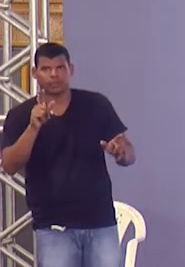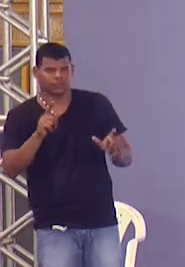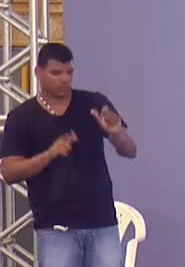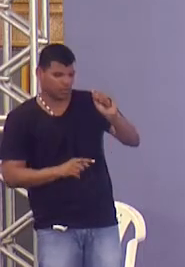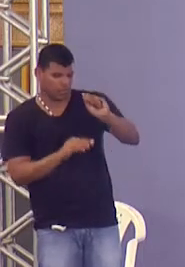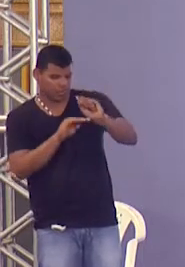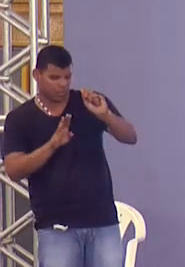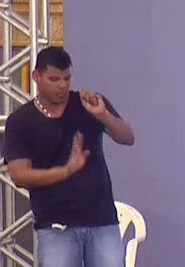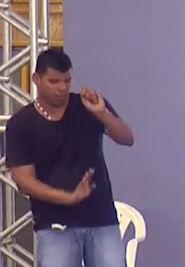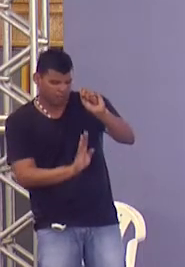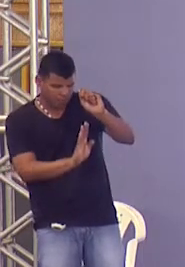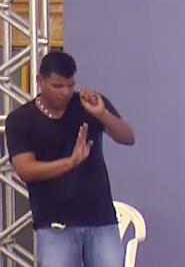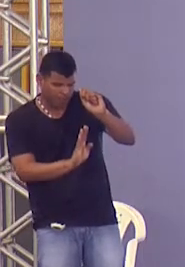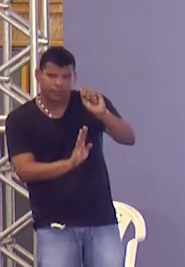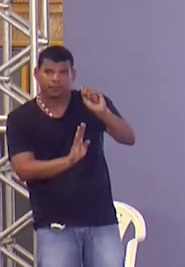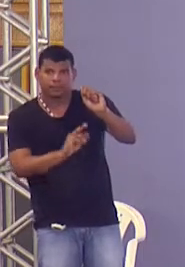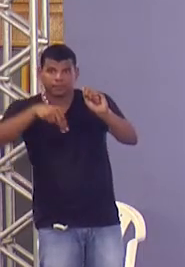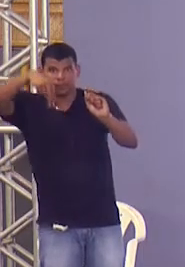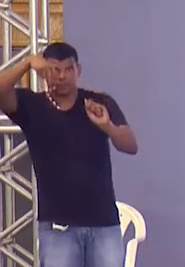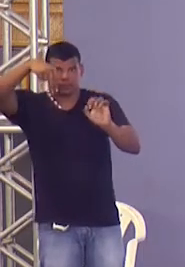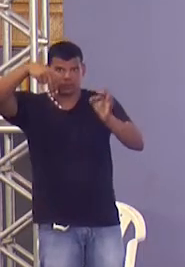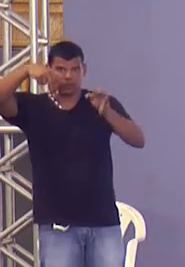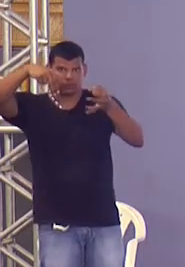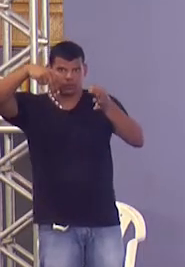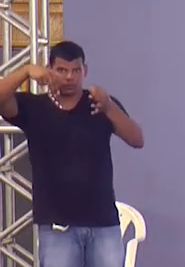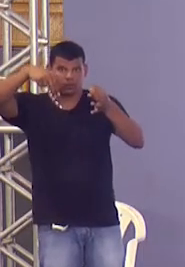na propriedade 6, é uma